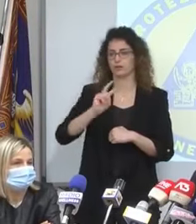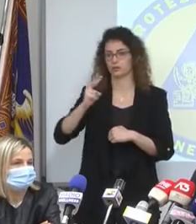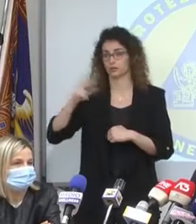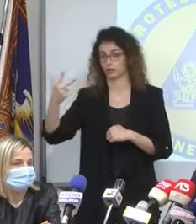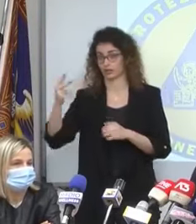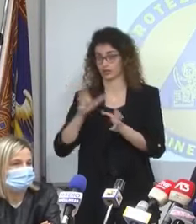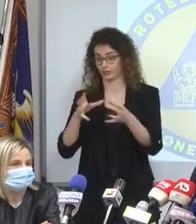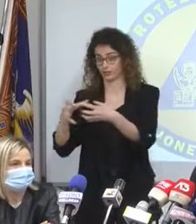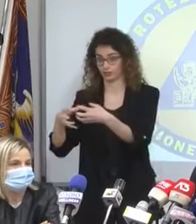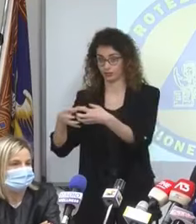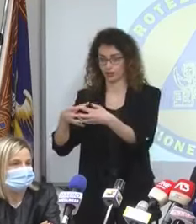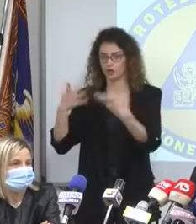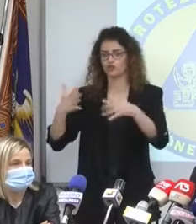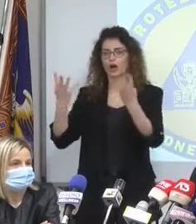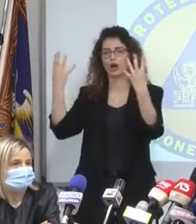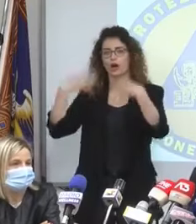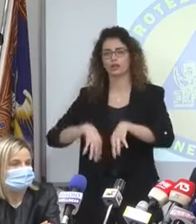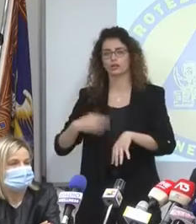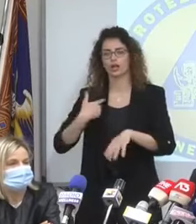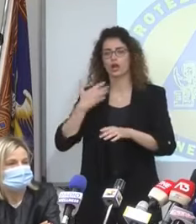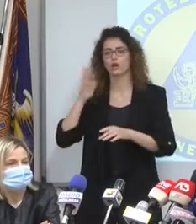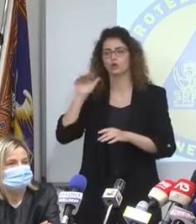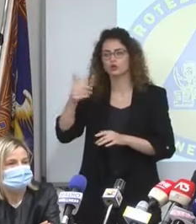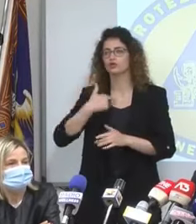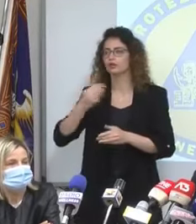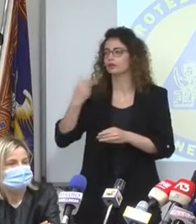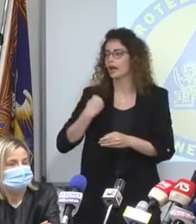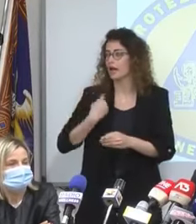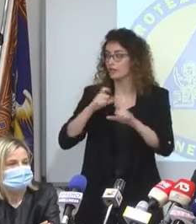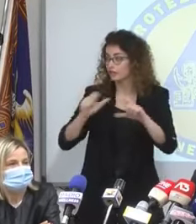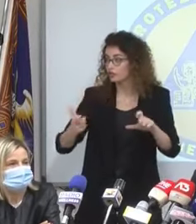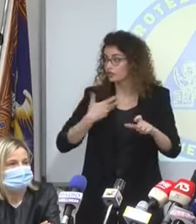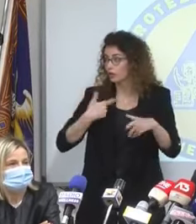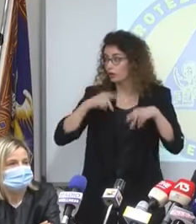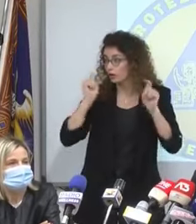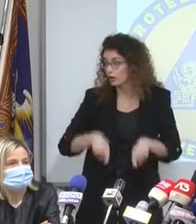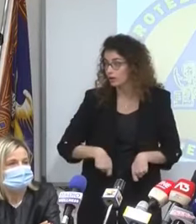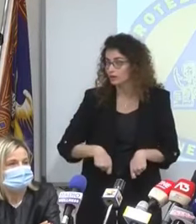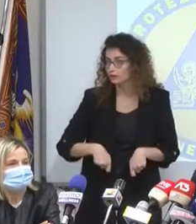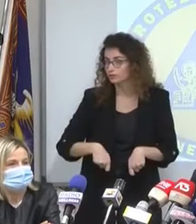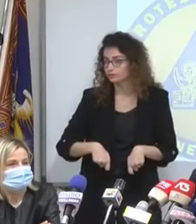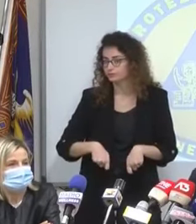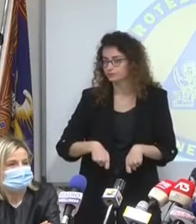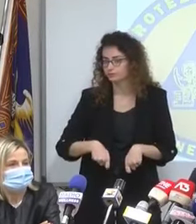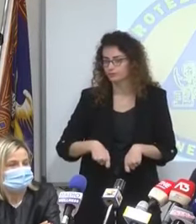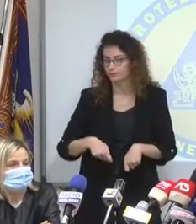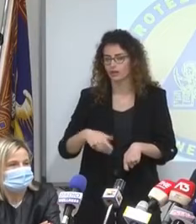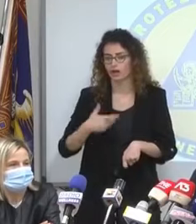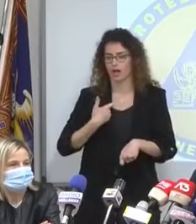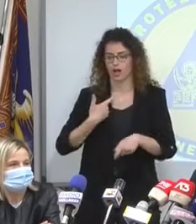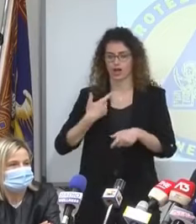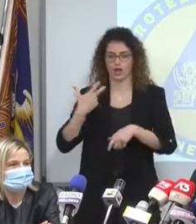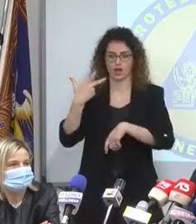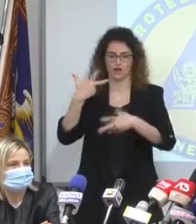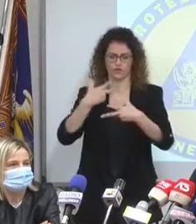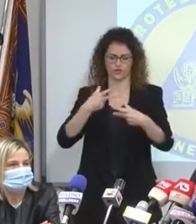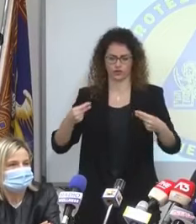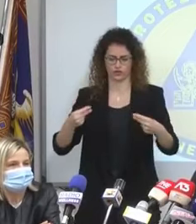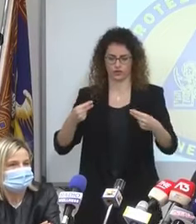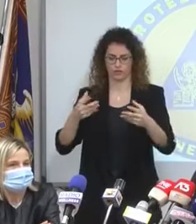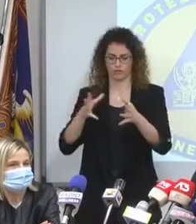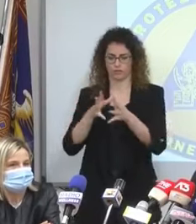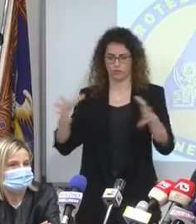secondarie e terziarie, che si sono già organizzate e tutti i giorni ci dicono: avete vaccini? E noi iniziamo a vaccinare. È una vaccinazione di massa,